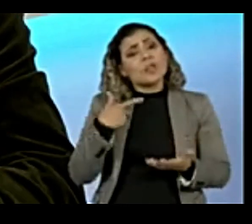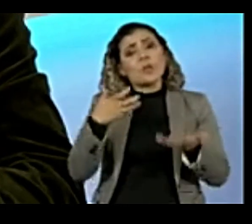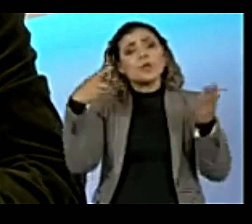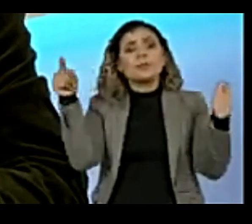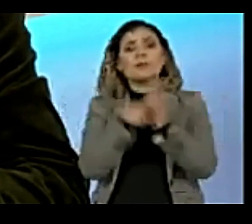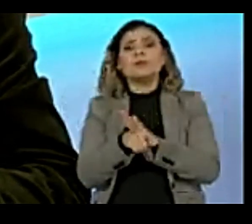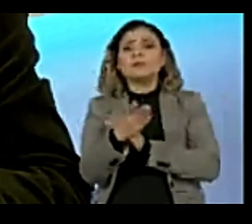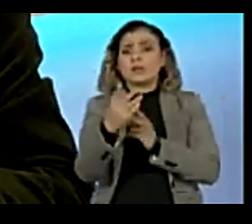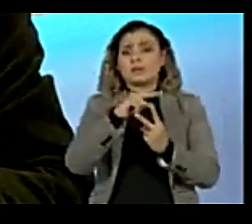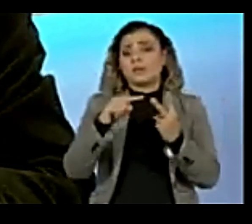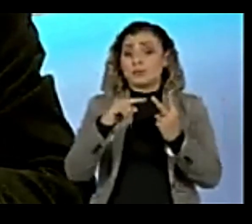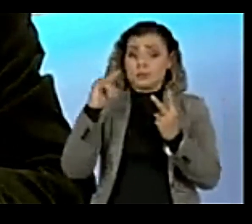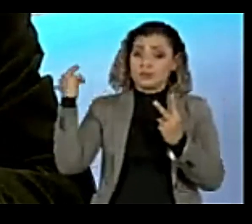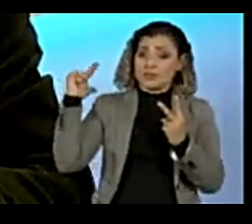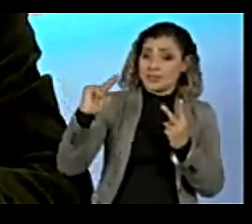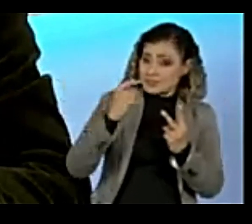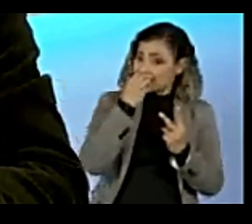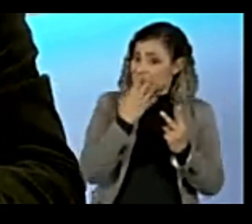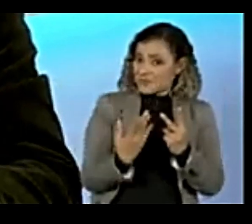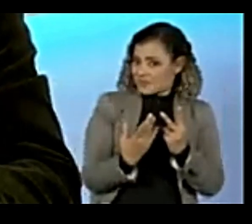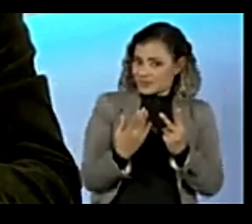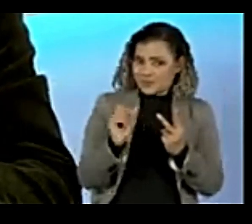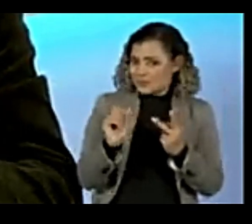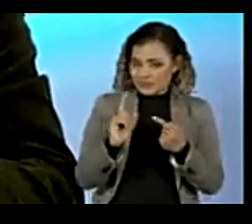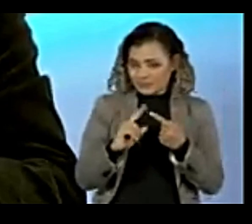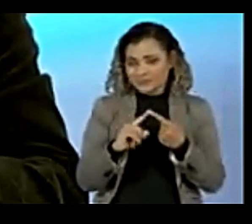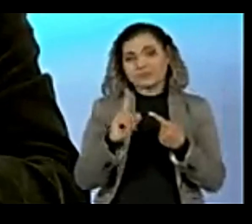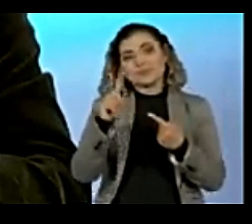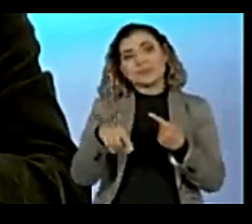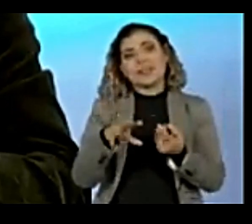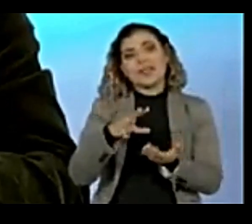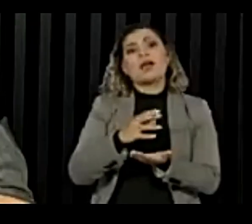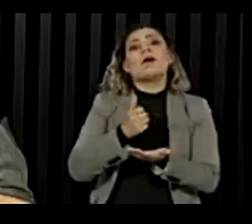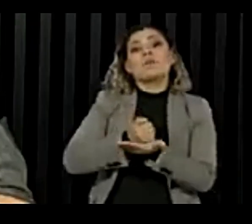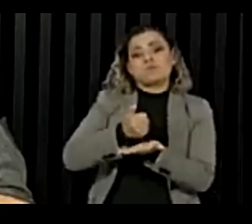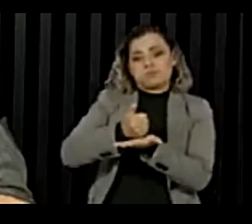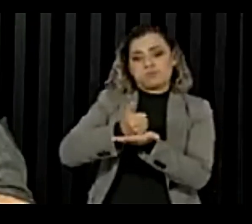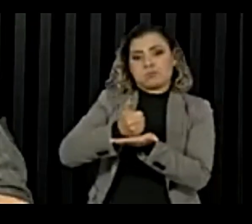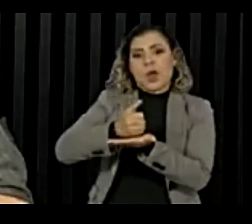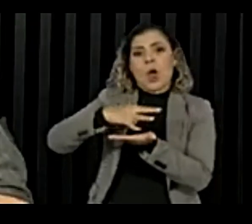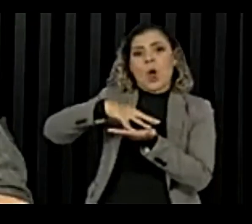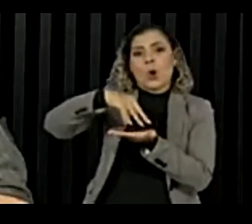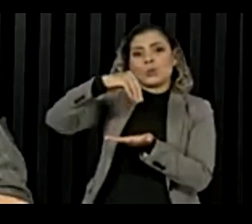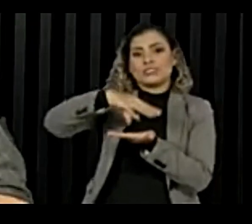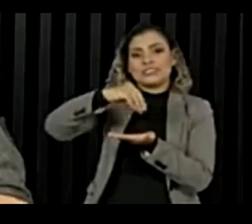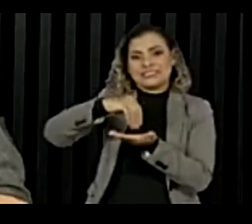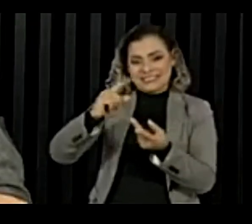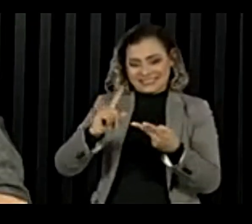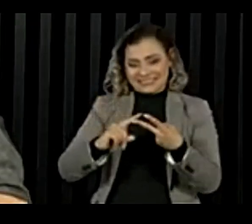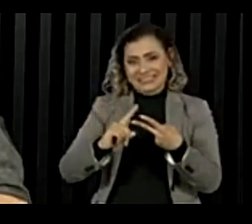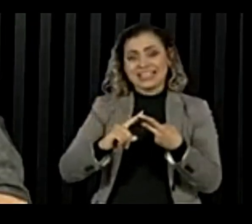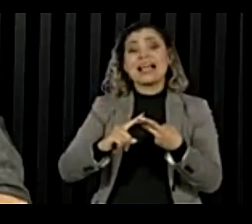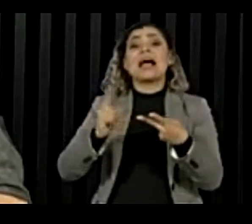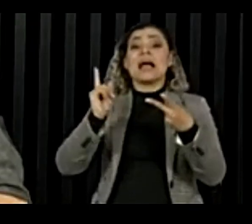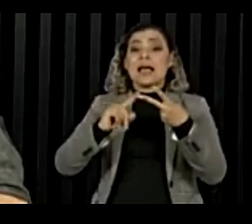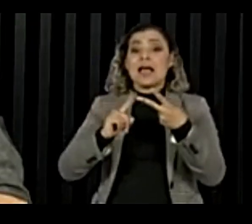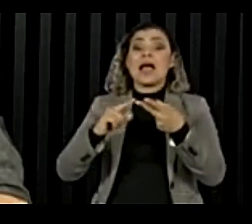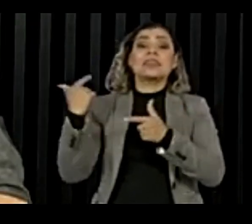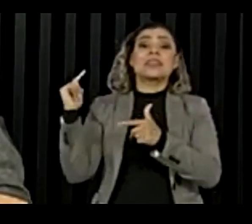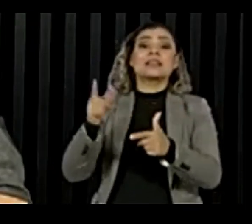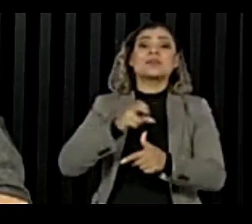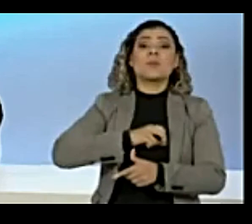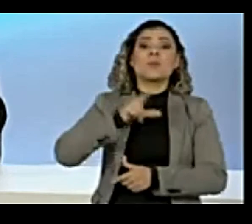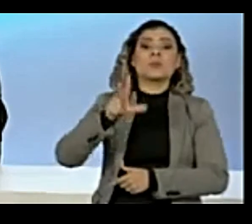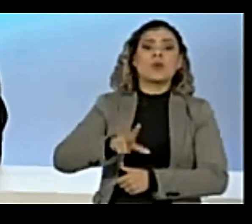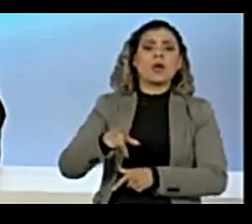de você de duas tradições boas. Que uma é a tradição das coxinhas, a outra é a tradição dos